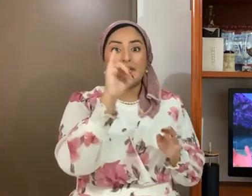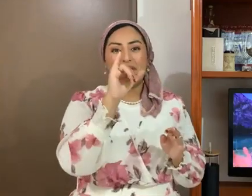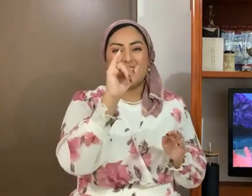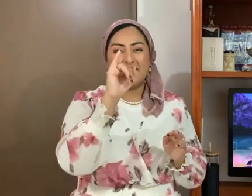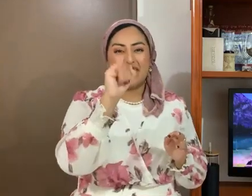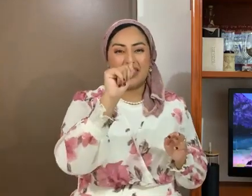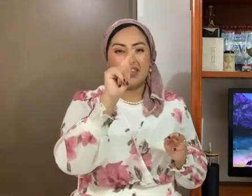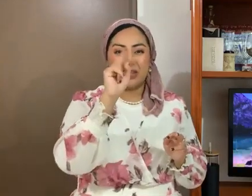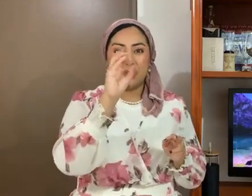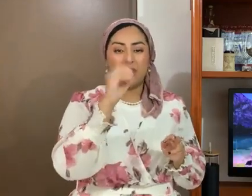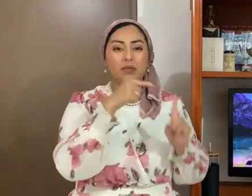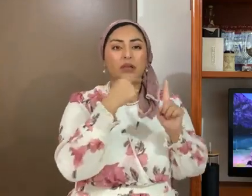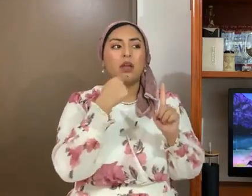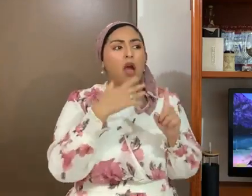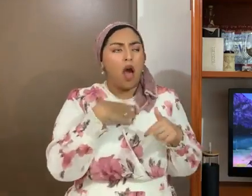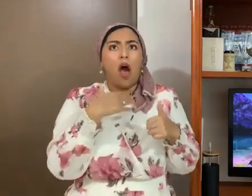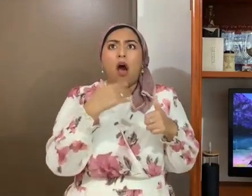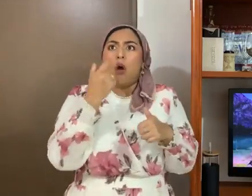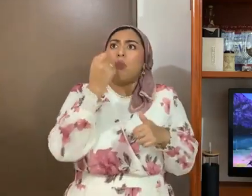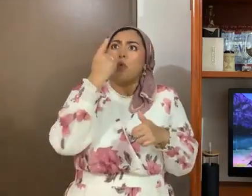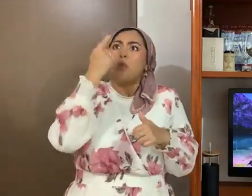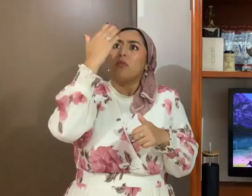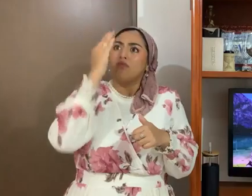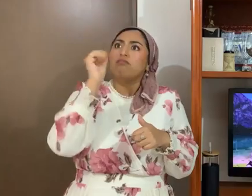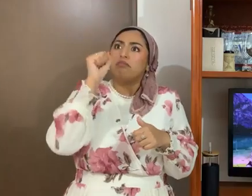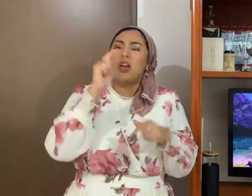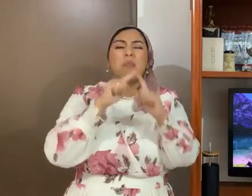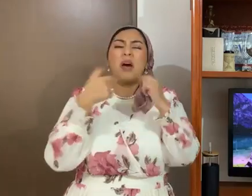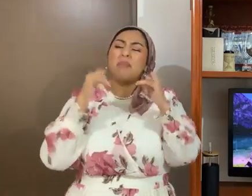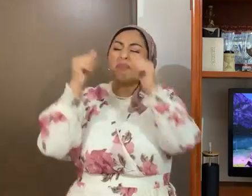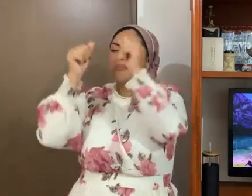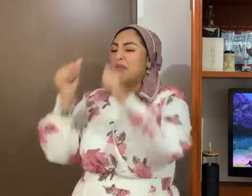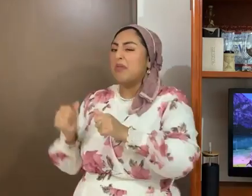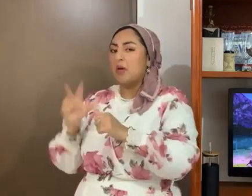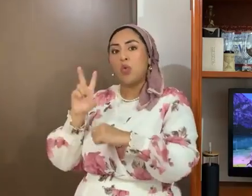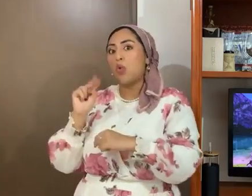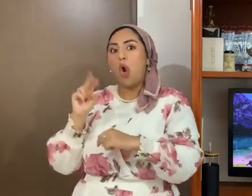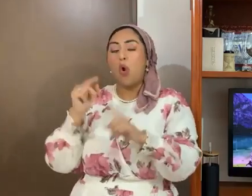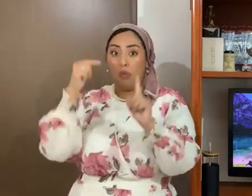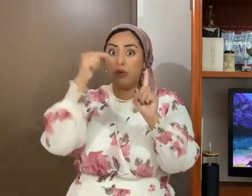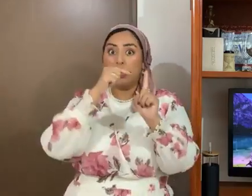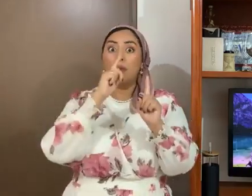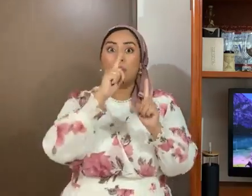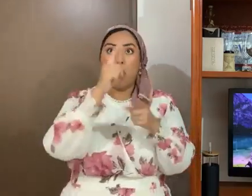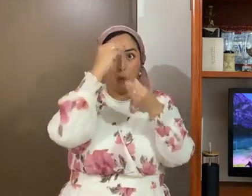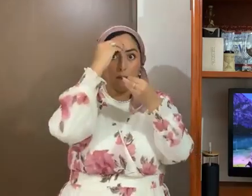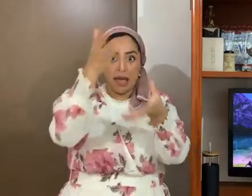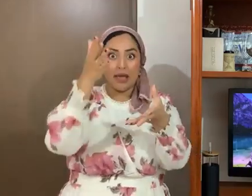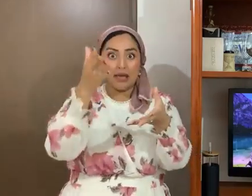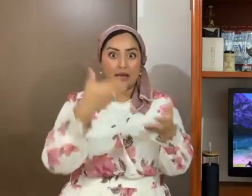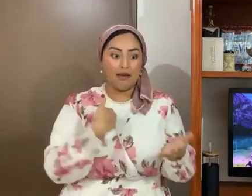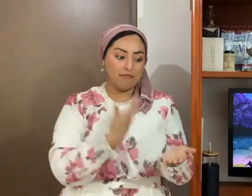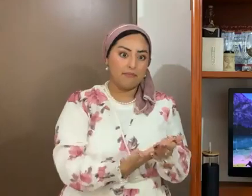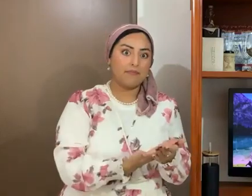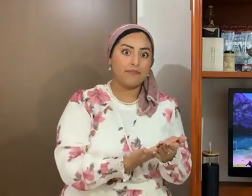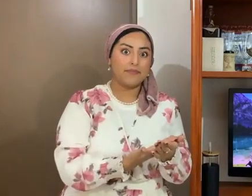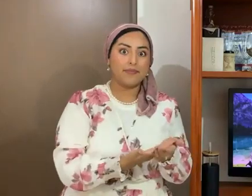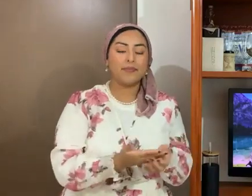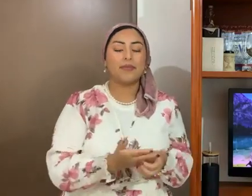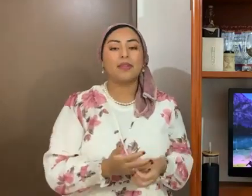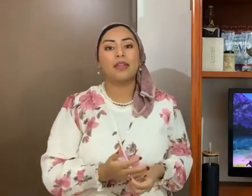dicho, bueno, yo amo al Eterno, pero no lo obedezco, no le hubiera contado. Pero lo hizo, lo obedeció, y aquí está.